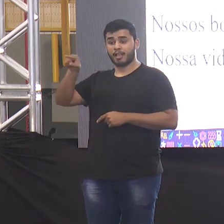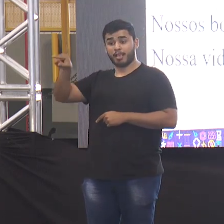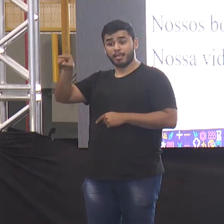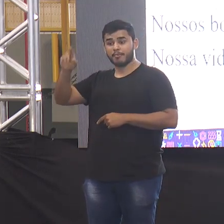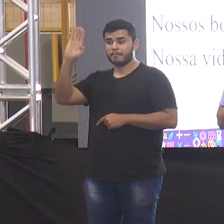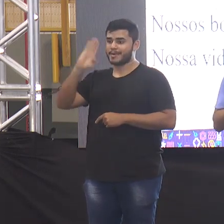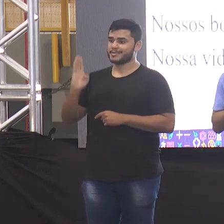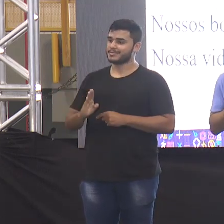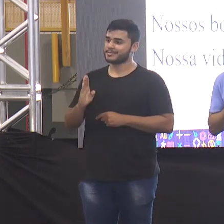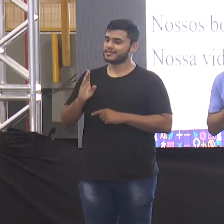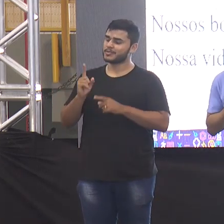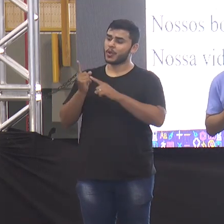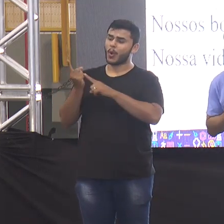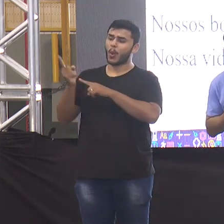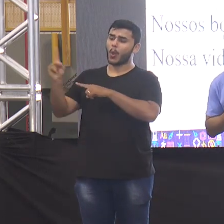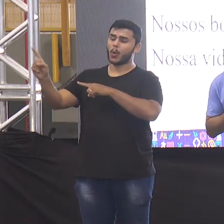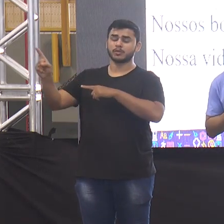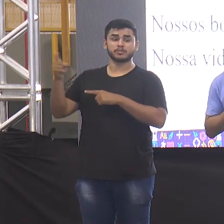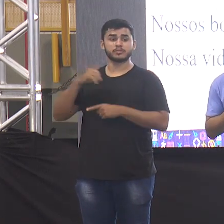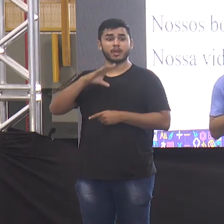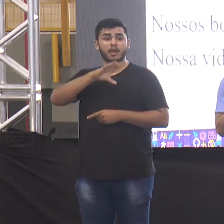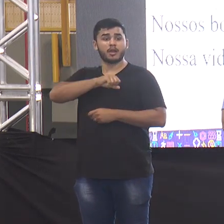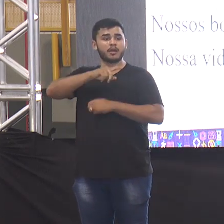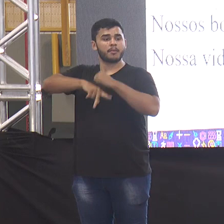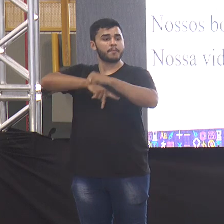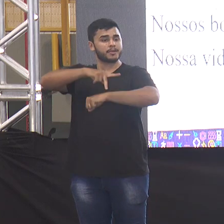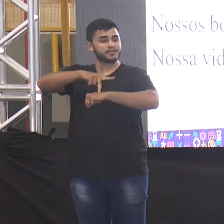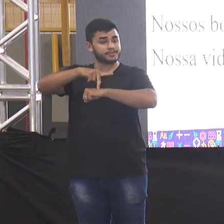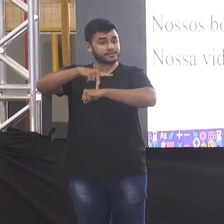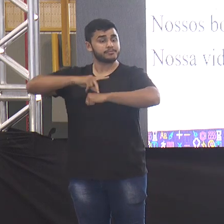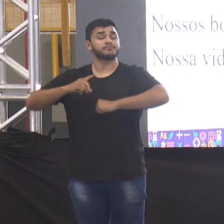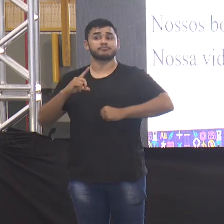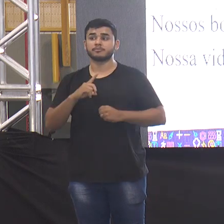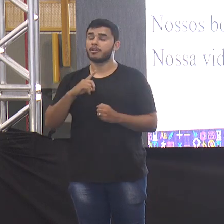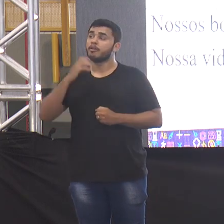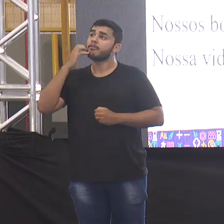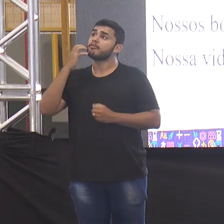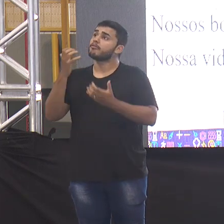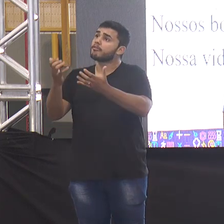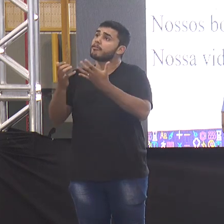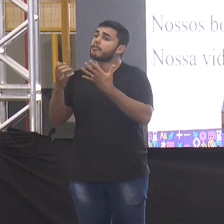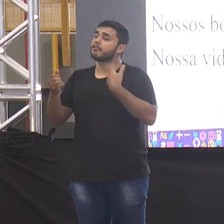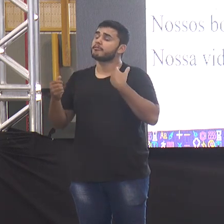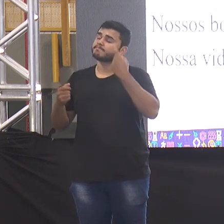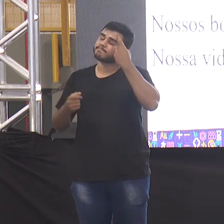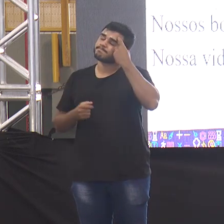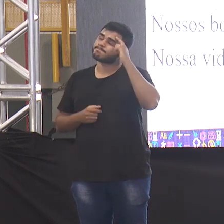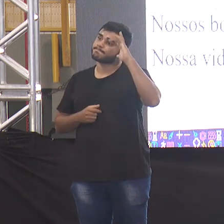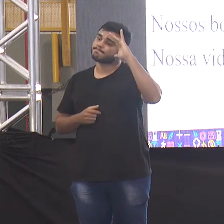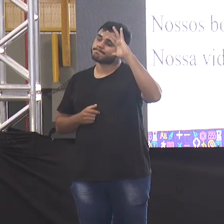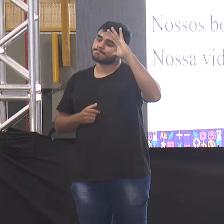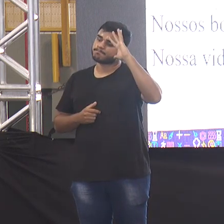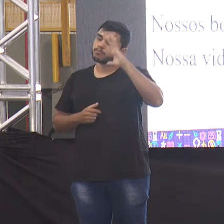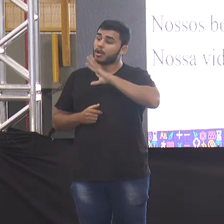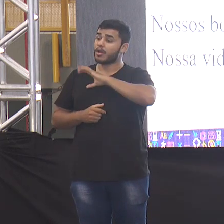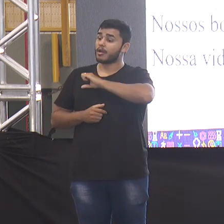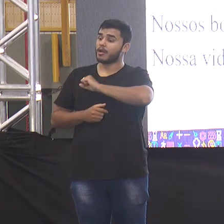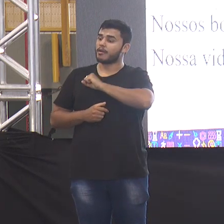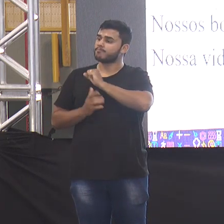Então, como ele está longe da pátria, como ele está longe da sua terra natal, vem o